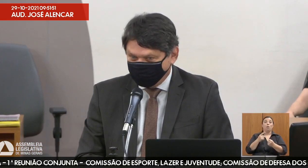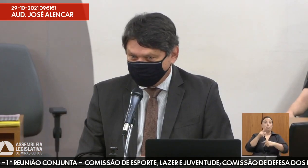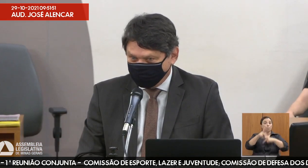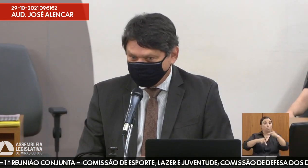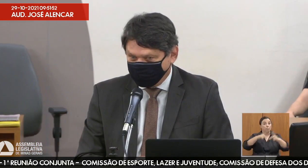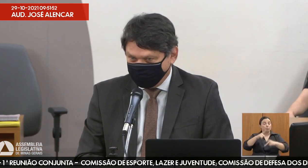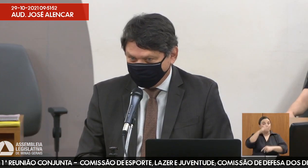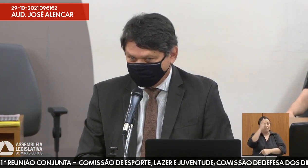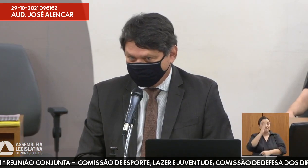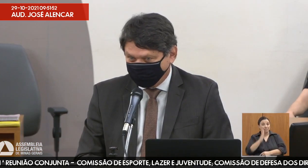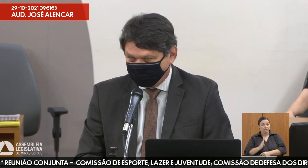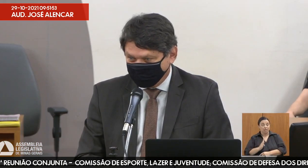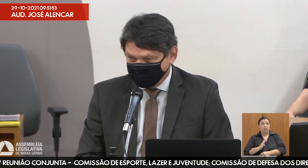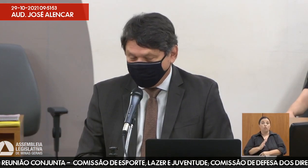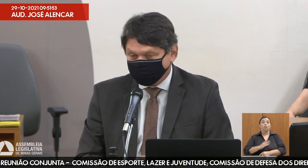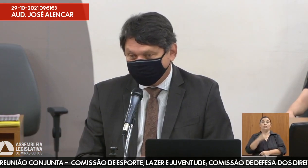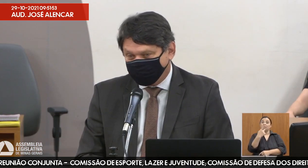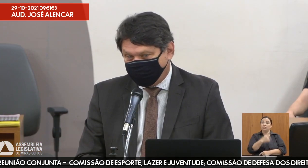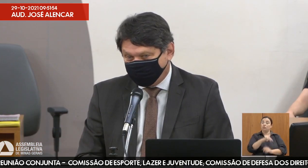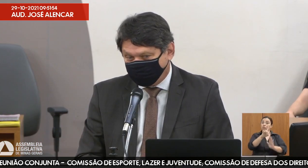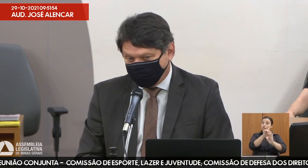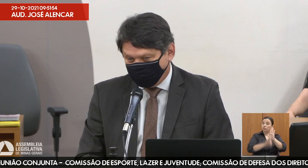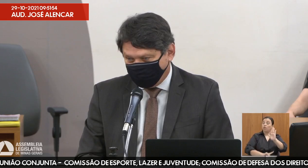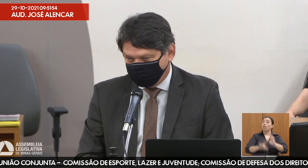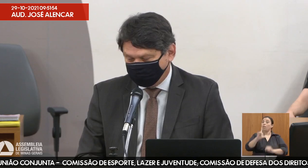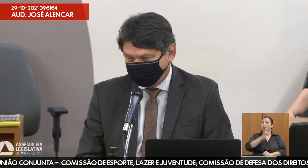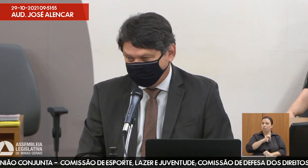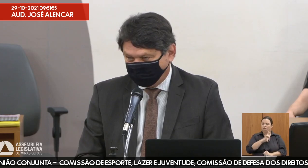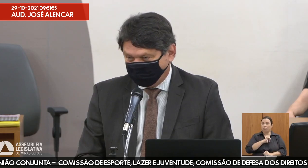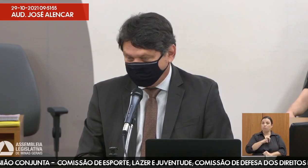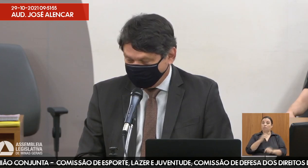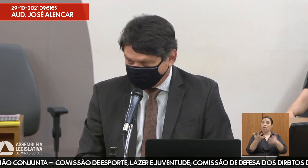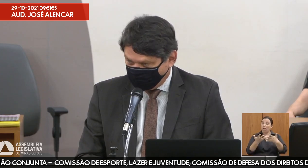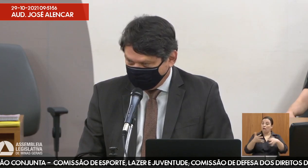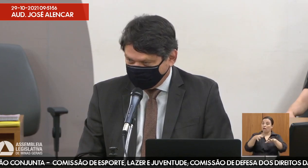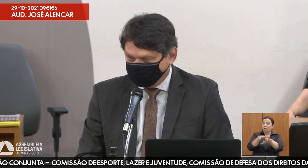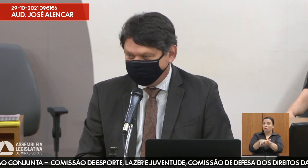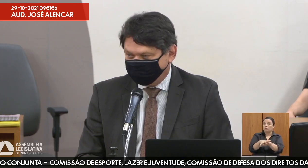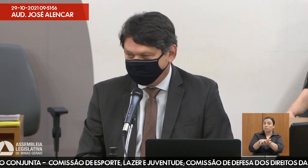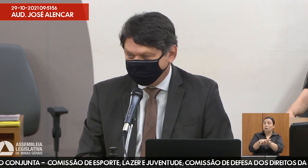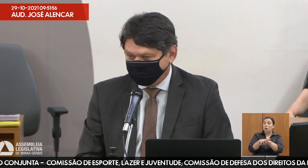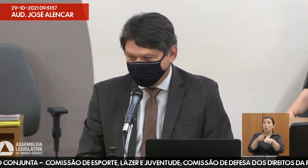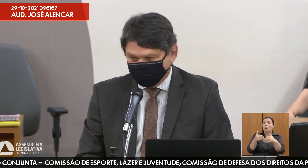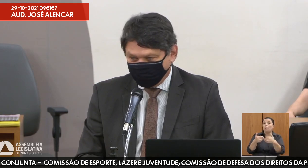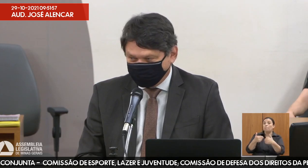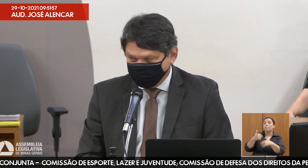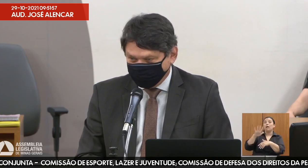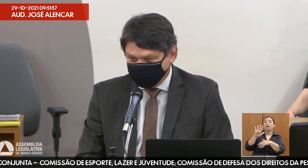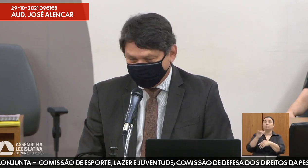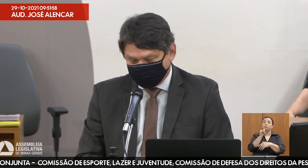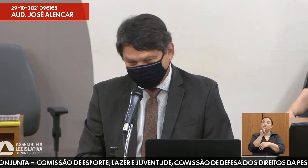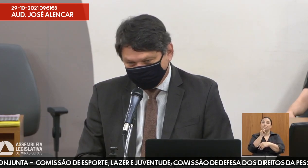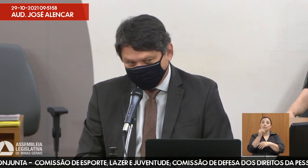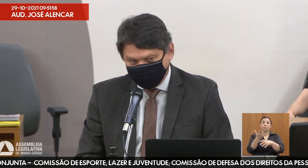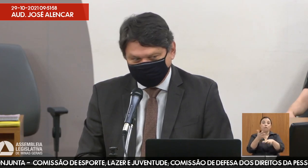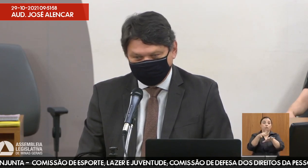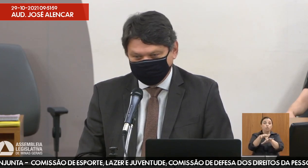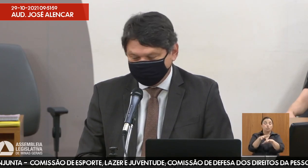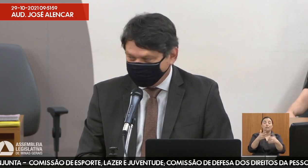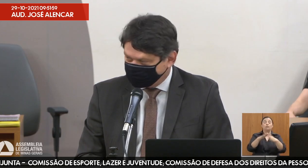seus direitos. E a inclusão é muito maior na escola, como você bem disse, na Assembleia, na